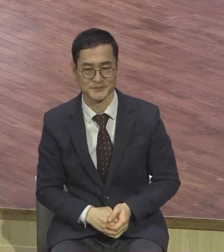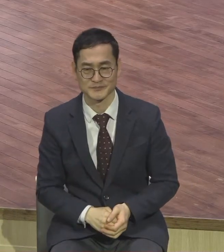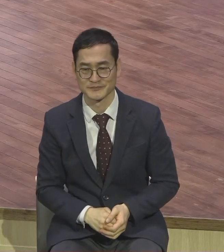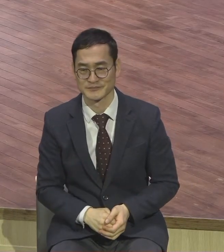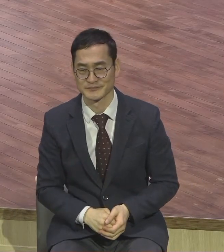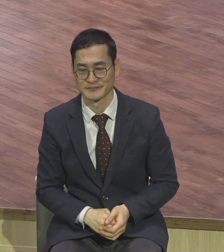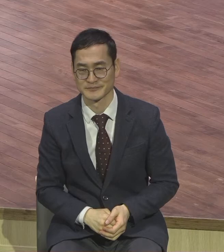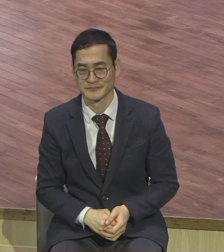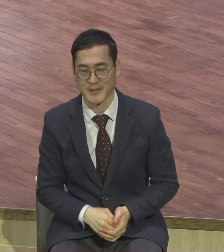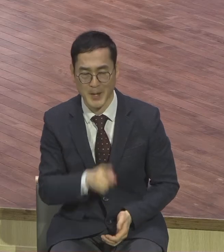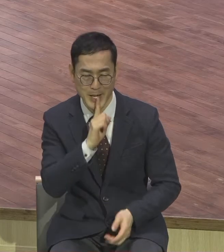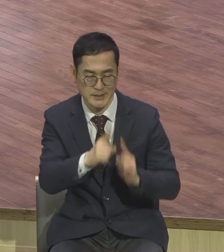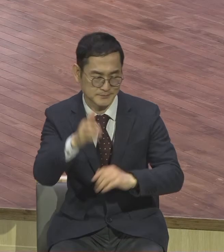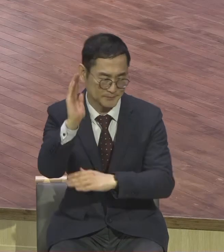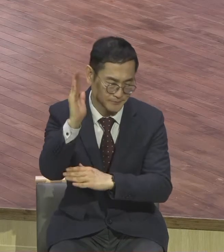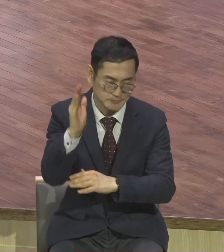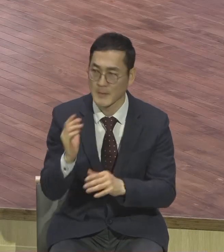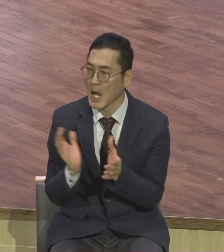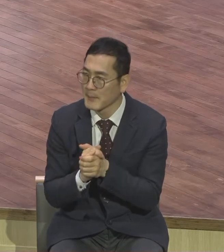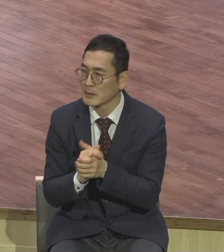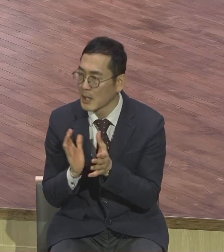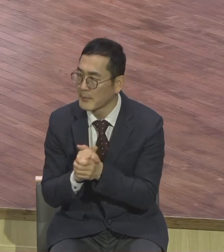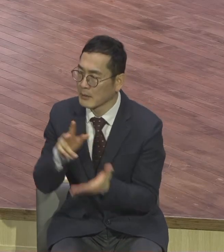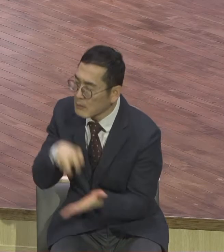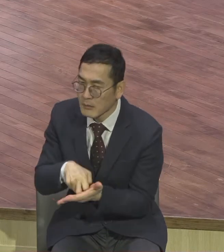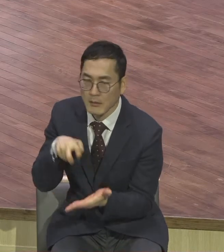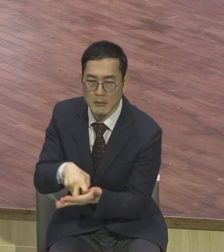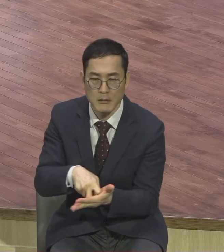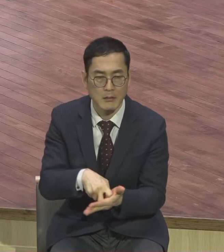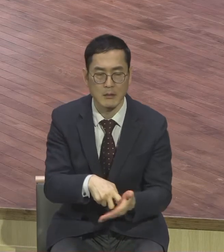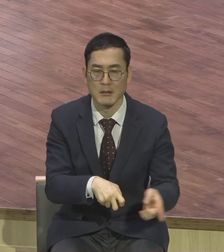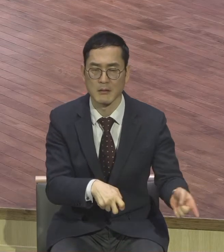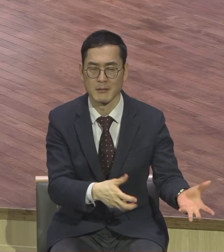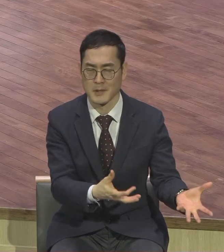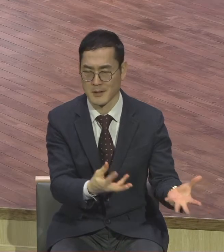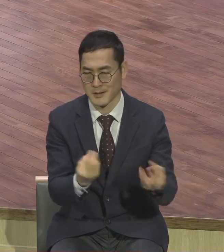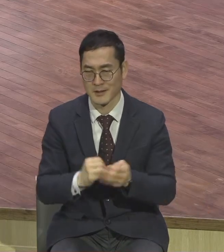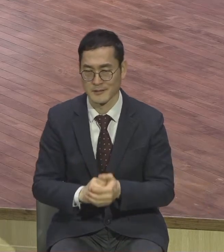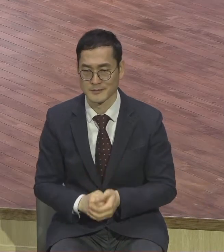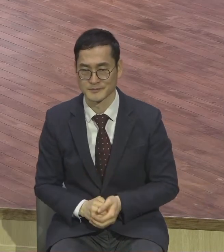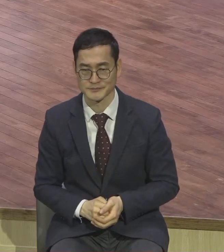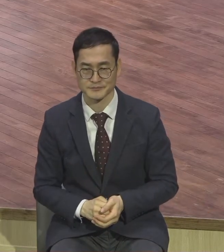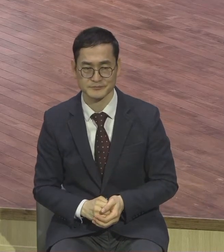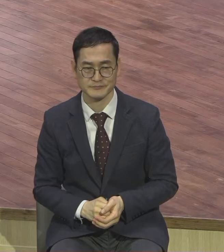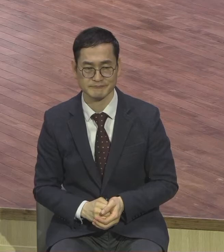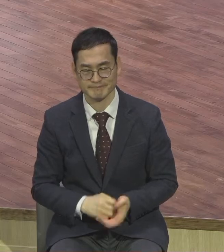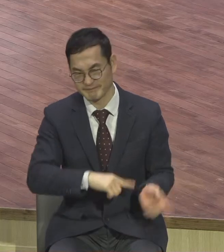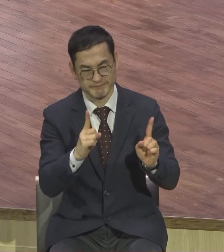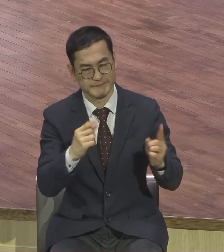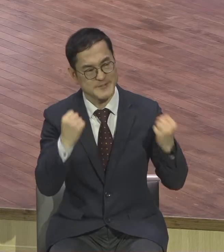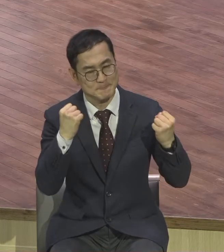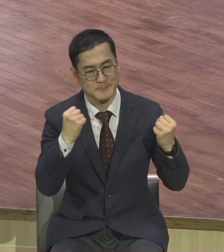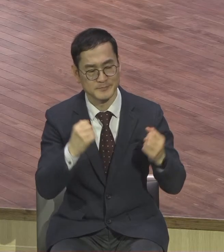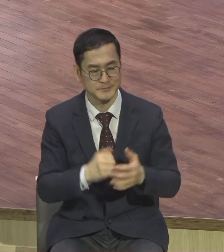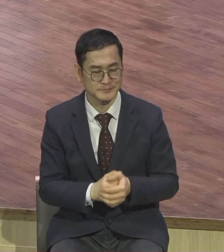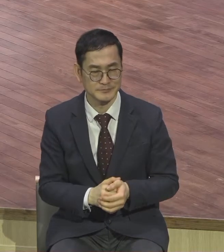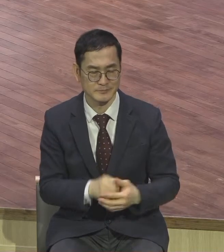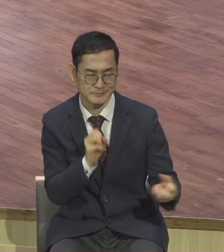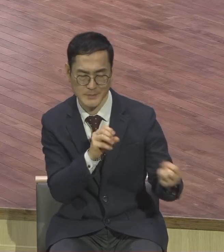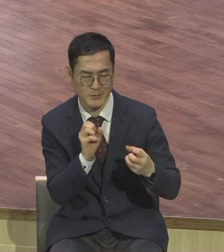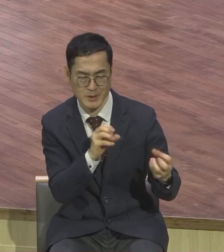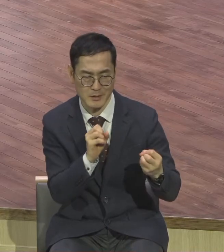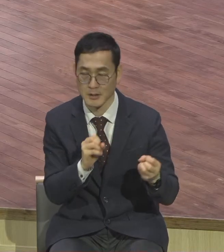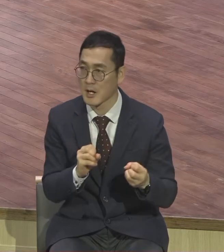약한 자들이 치워받고 일어나죠. 힘을 얹지요. 실망했던 사람이 일어나서 힘을 얹고 여러분이 몇백만 해도